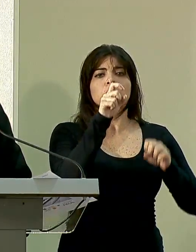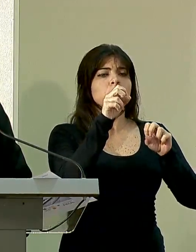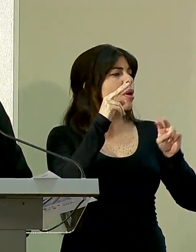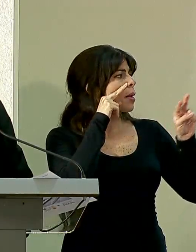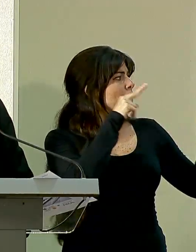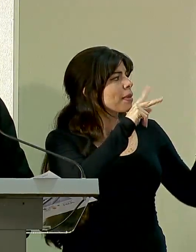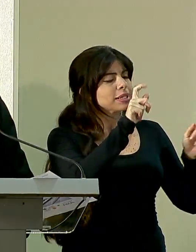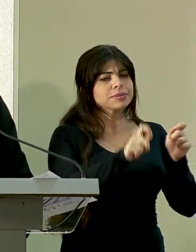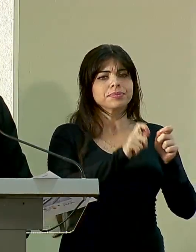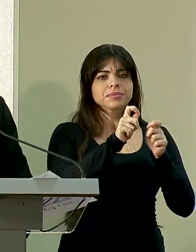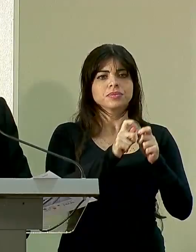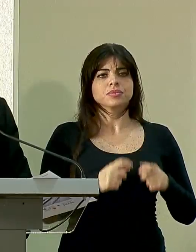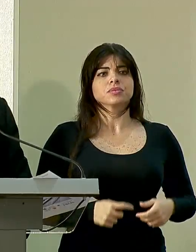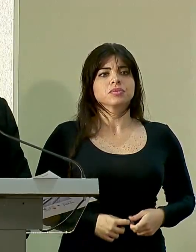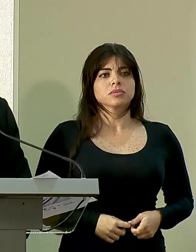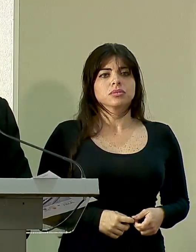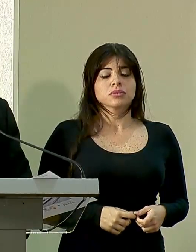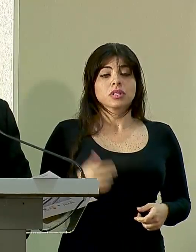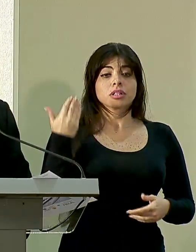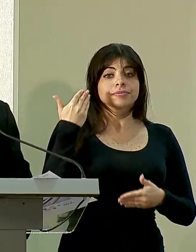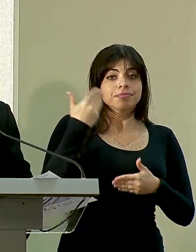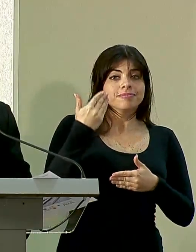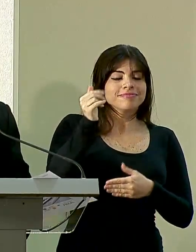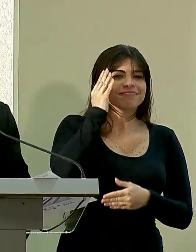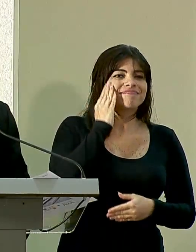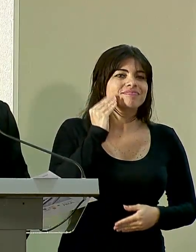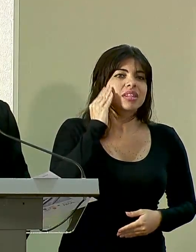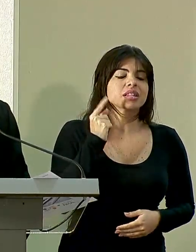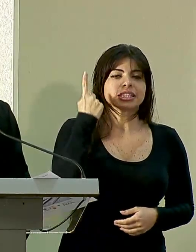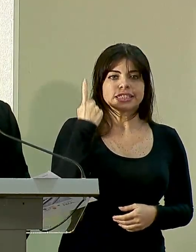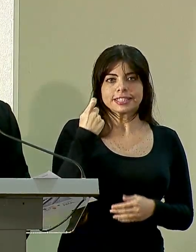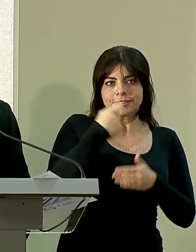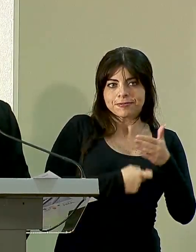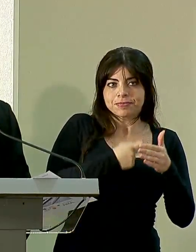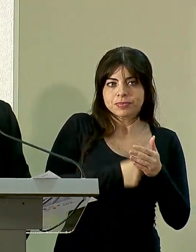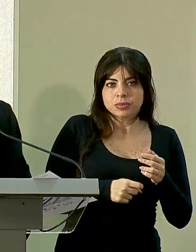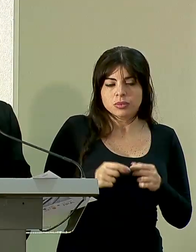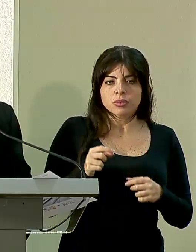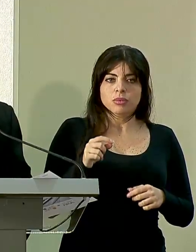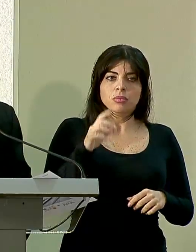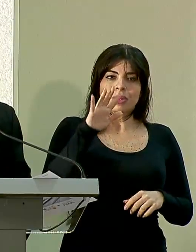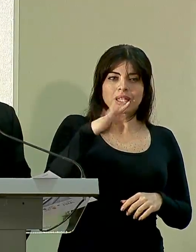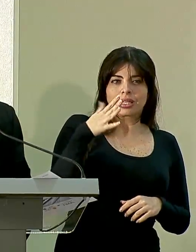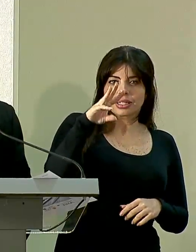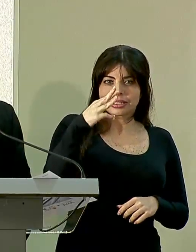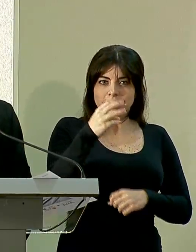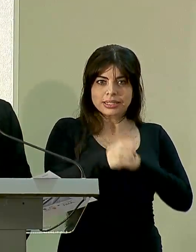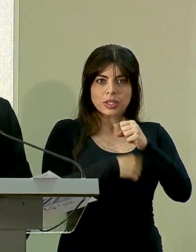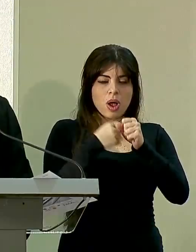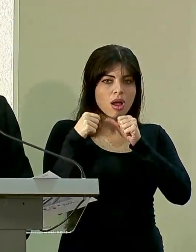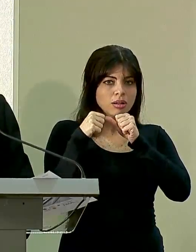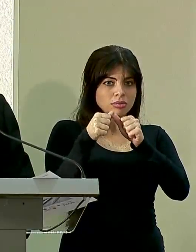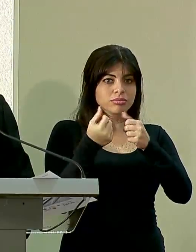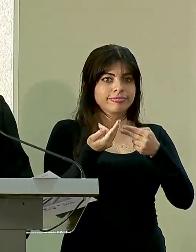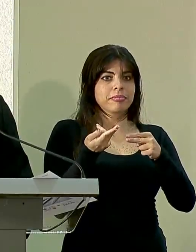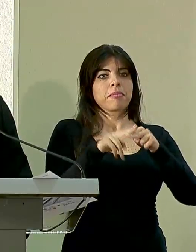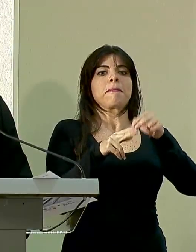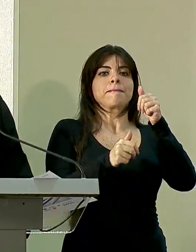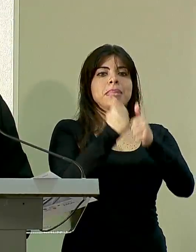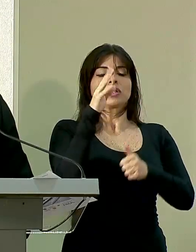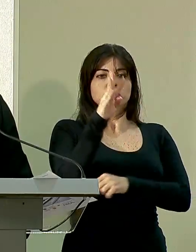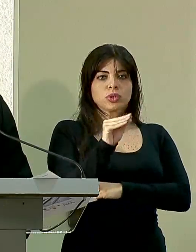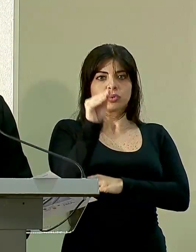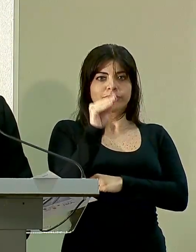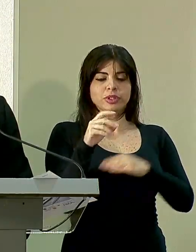que justamente venimos experimentando déficits que por quinto o sexto año consecutivo ya va a estar por encima del